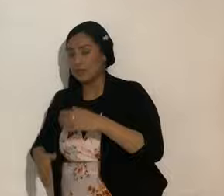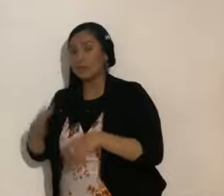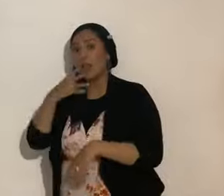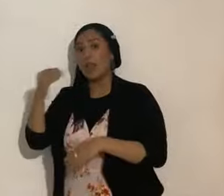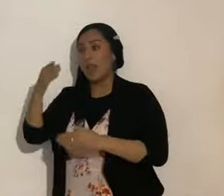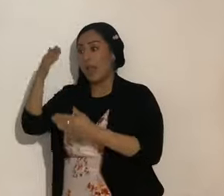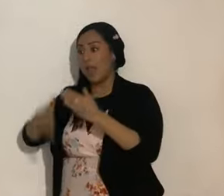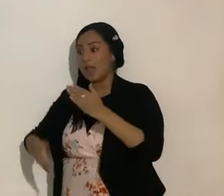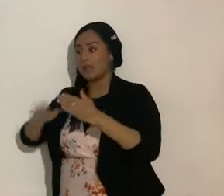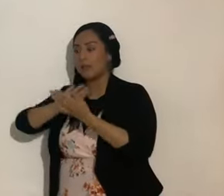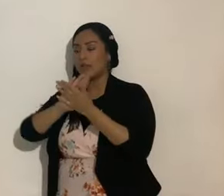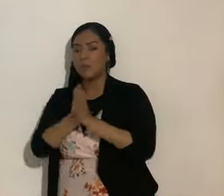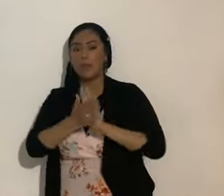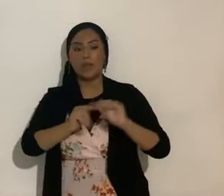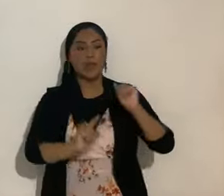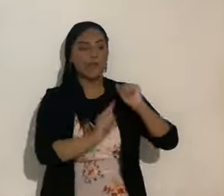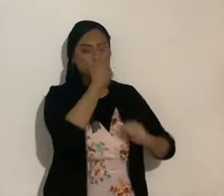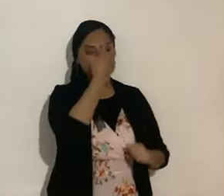llamados